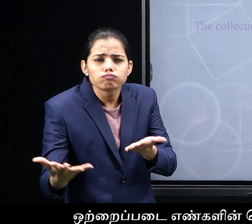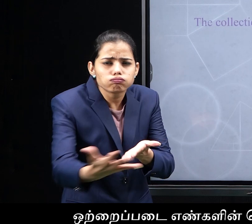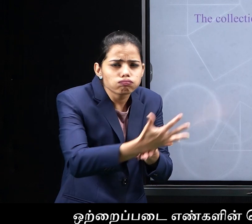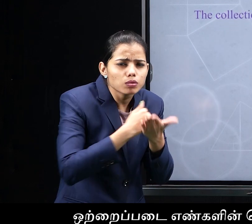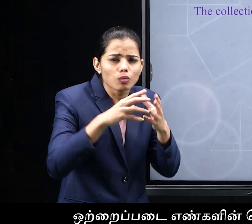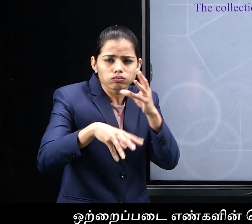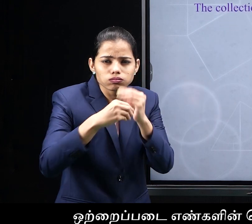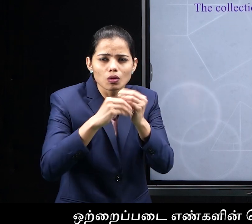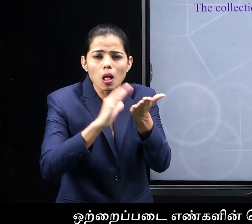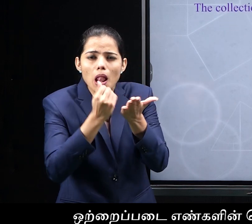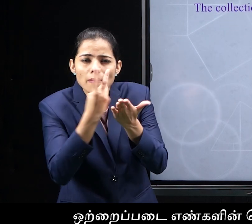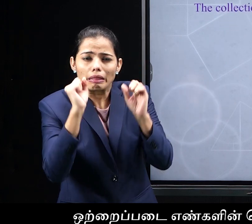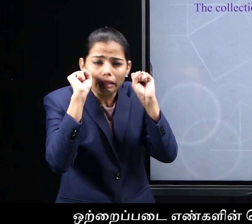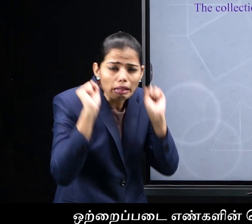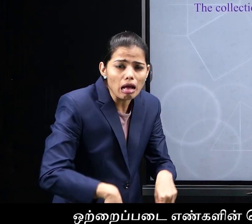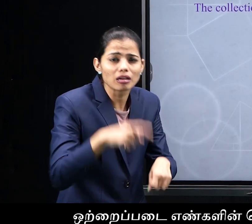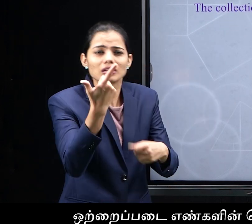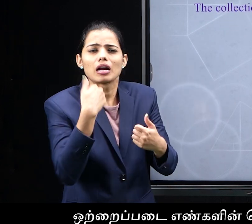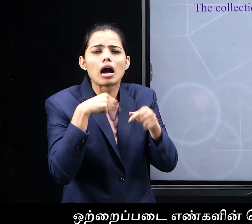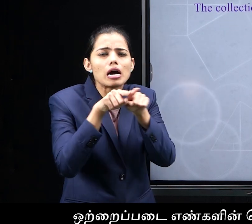ஒற்றைப்படை எண்களின் தொகுப்பை பல வழிகளில் விவரிக்கலாம்.